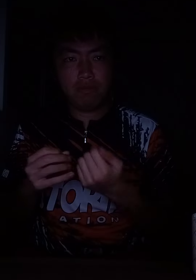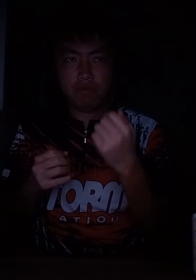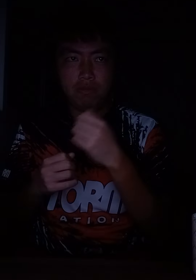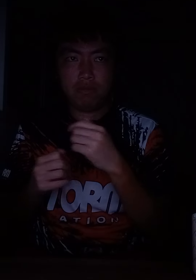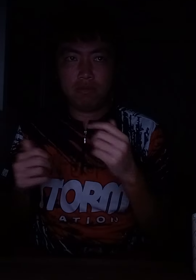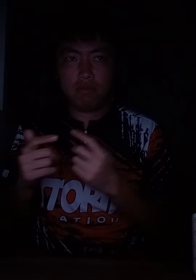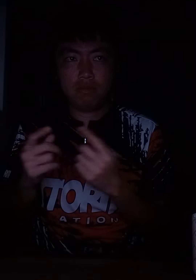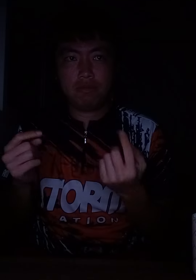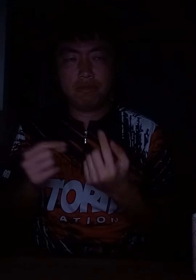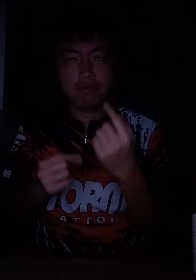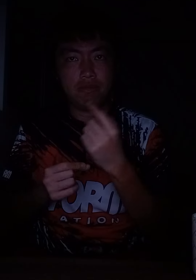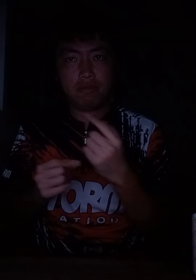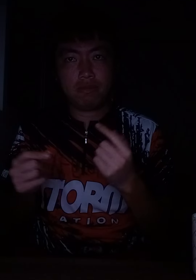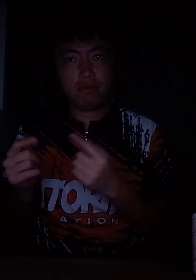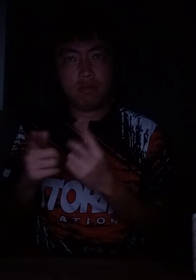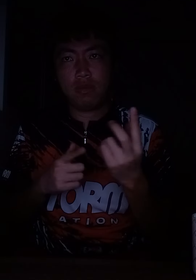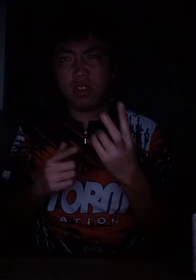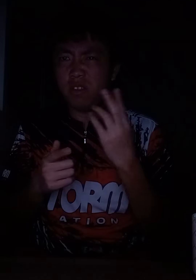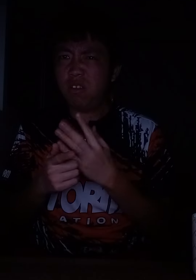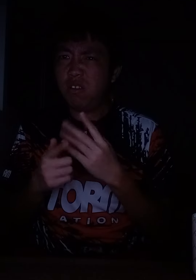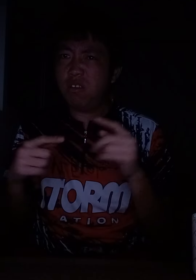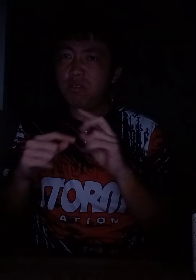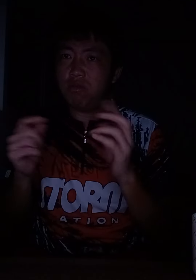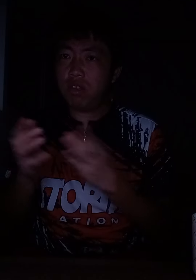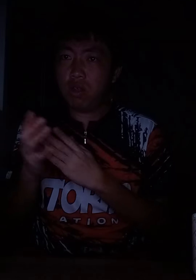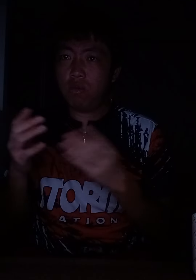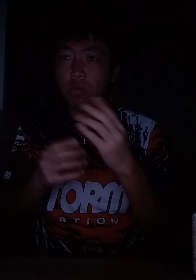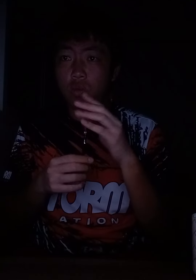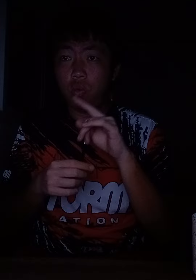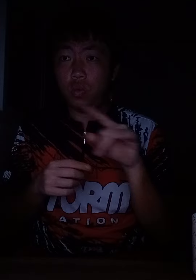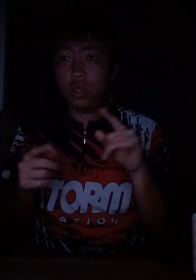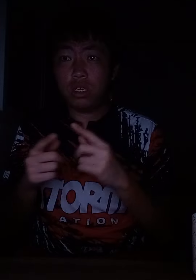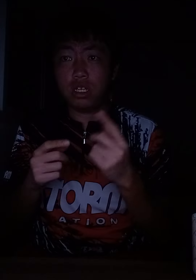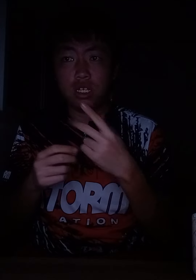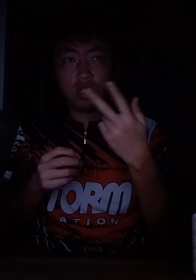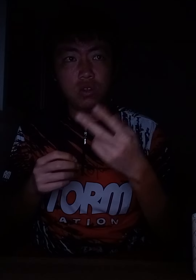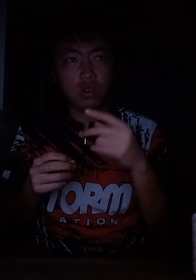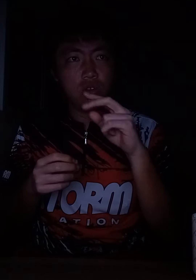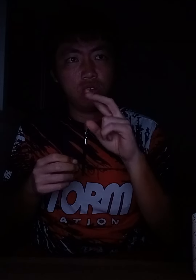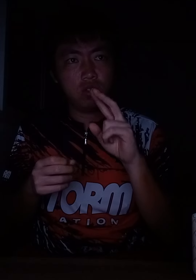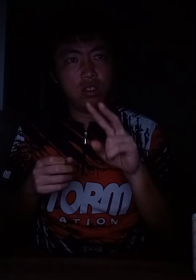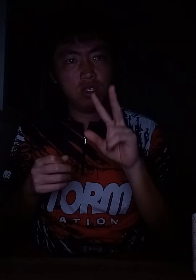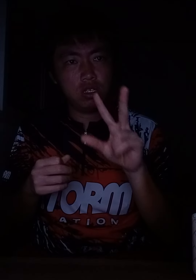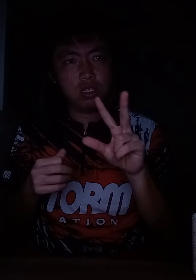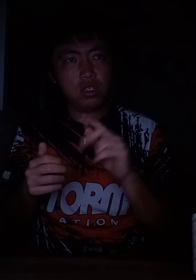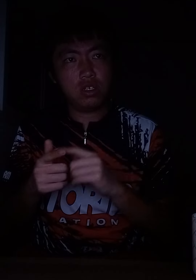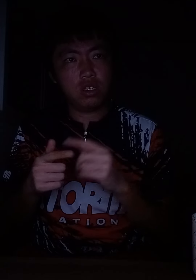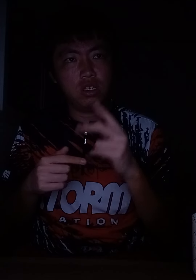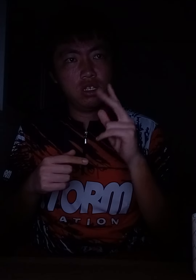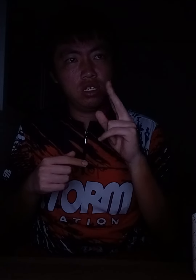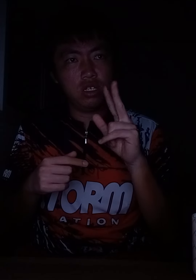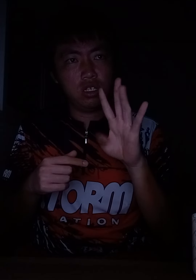16범이고요. 예. 나이가 49세 된 사람인데 집에서 나오면서 오전에 소주 3병, 그다음에 오후에 소주 4병,